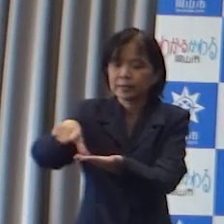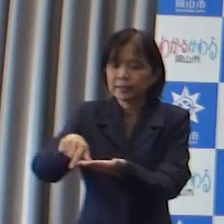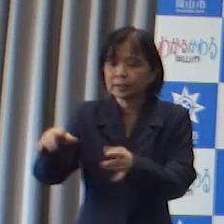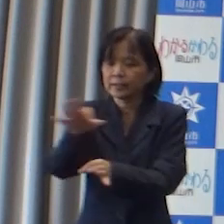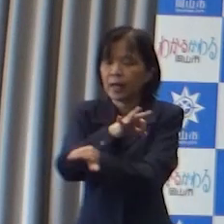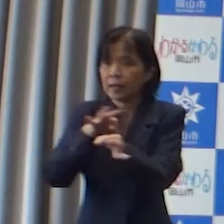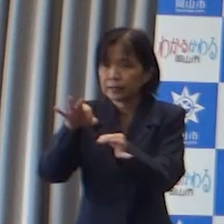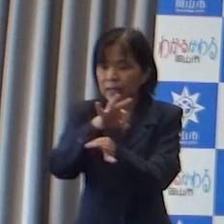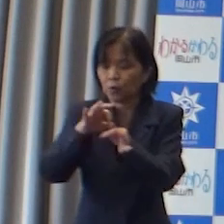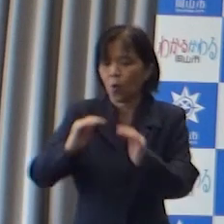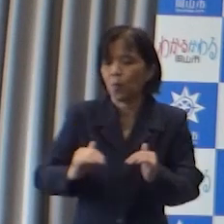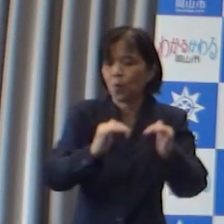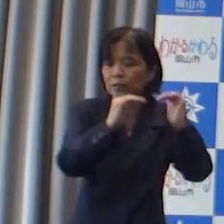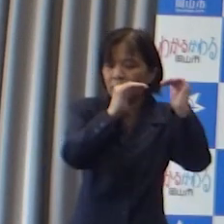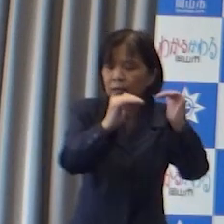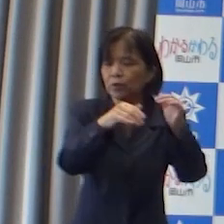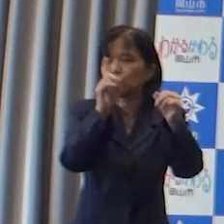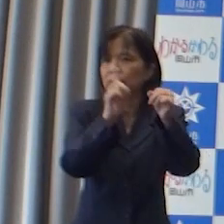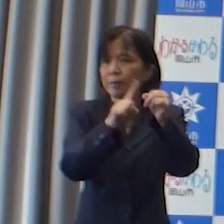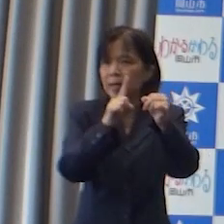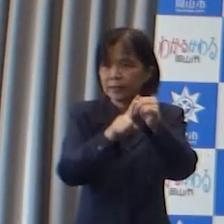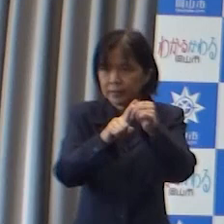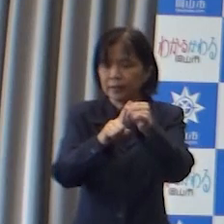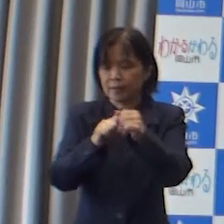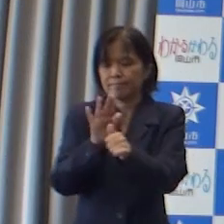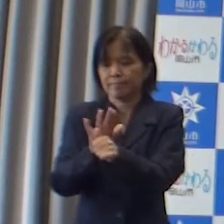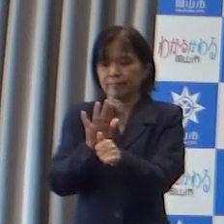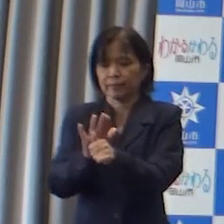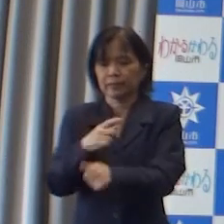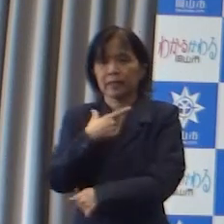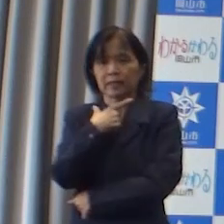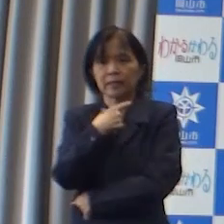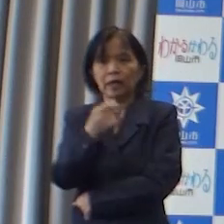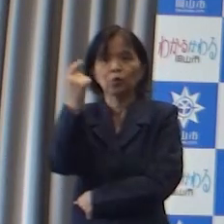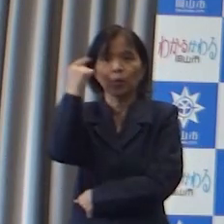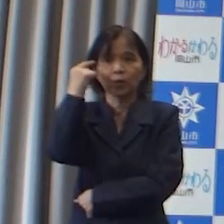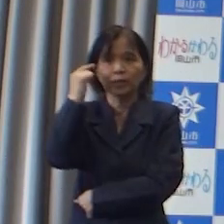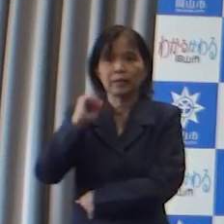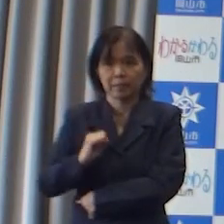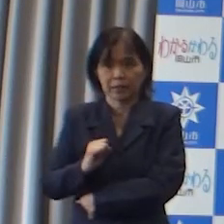活性化に向けて企業誘致の推進も図っていきたいと思います。